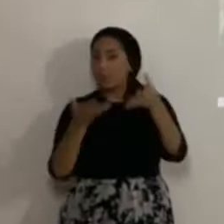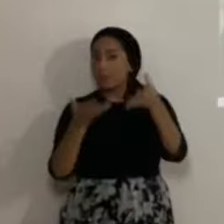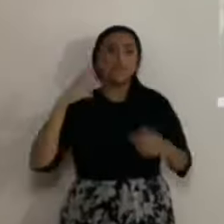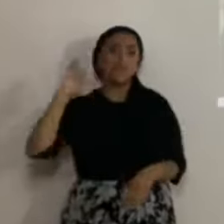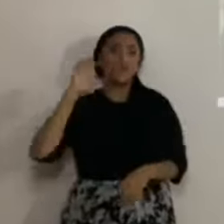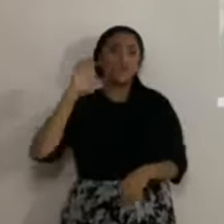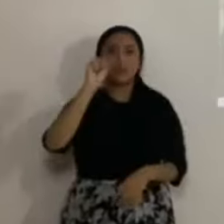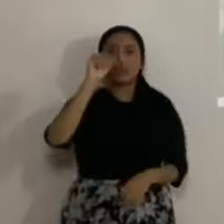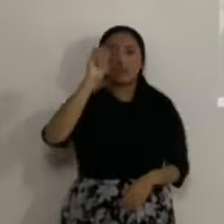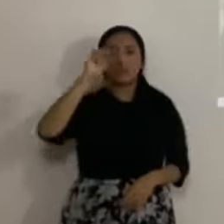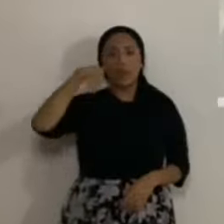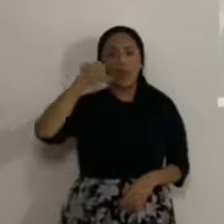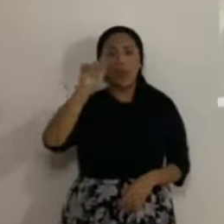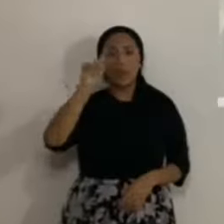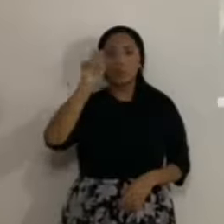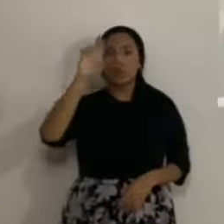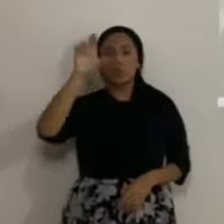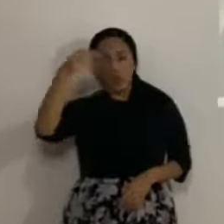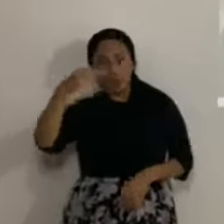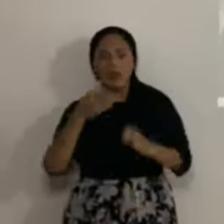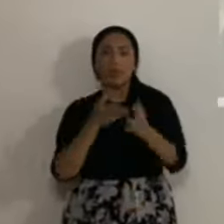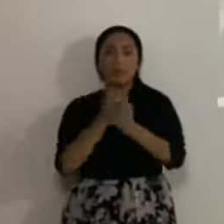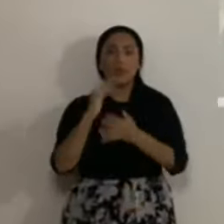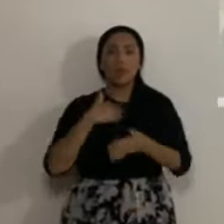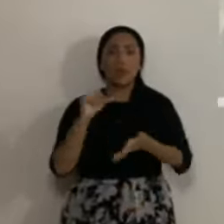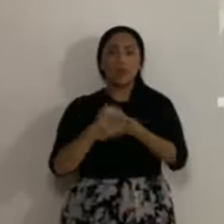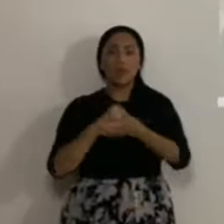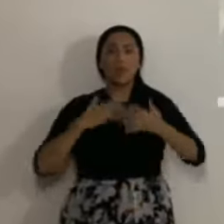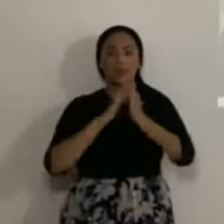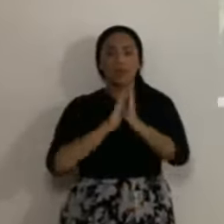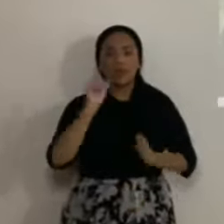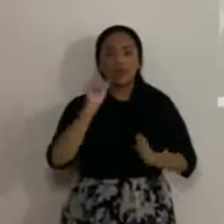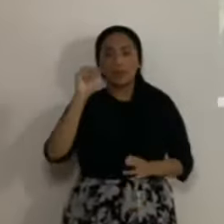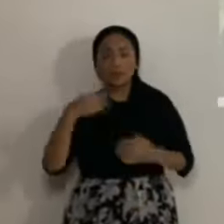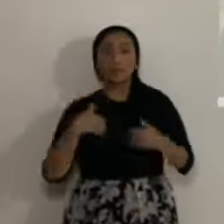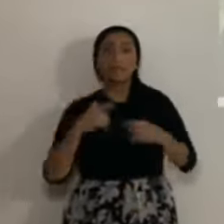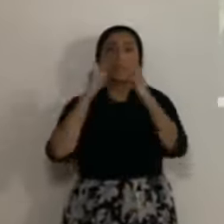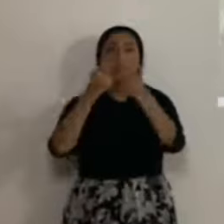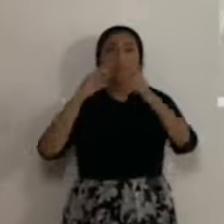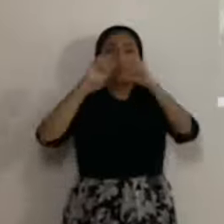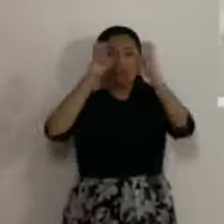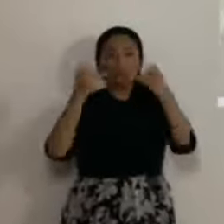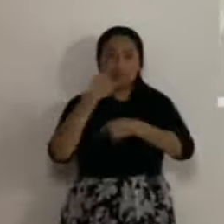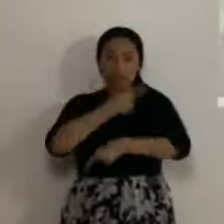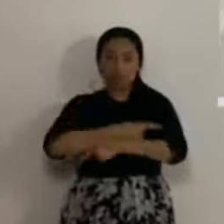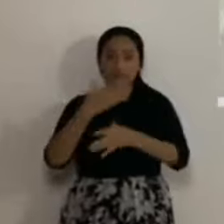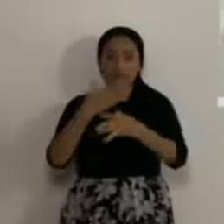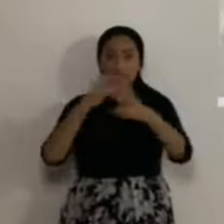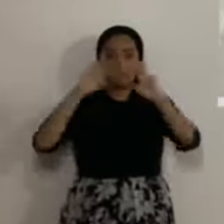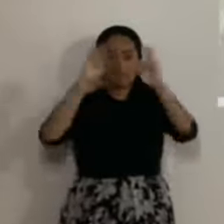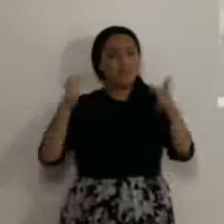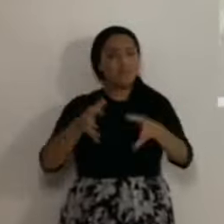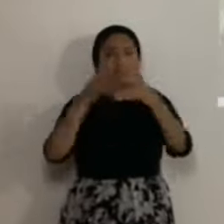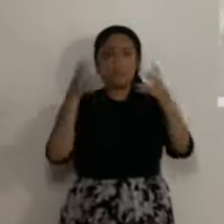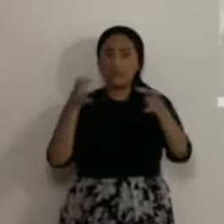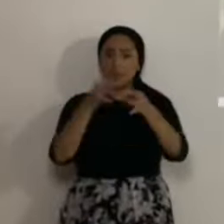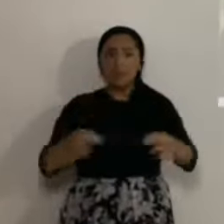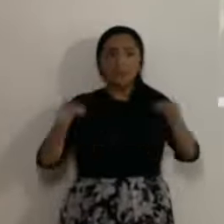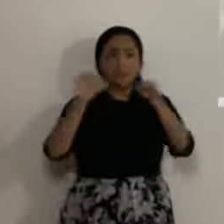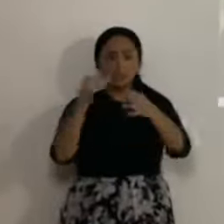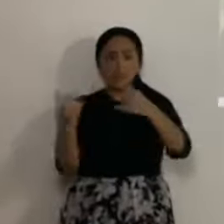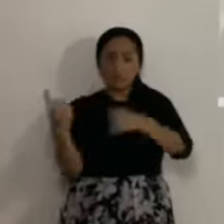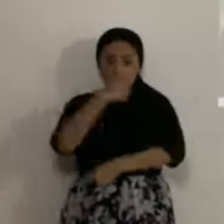por WhatsApp, a través de la página gozoypaz.mx. Voy a darles un tema, vamos a compartir un tema muy importante el